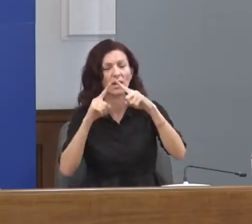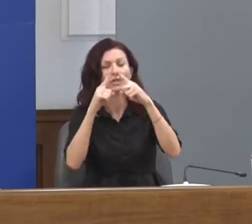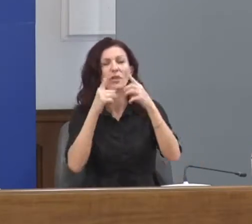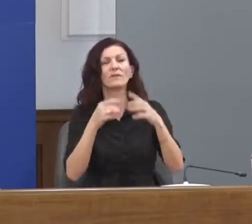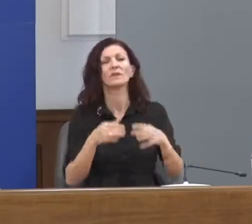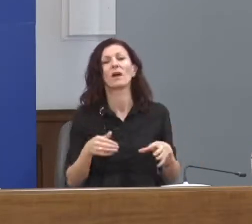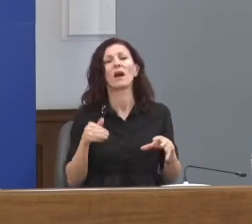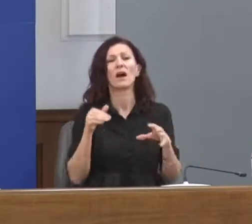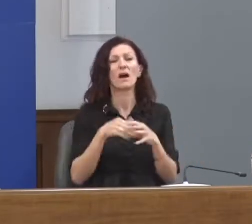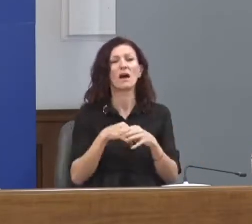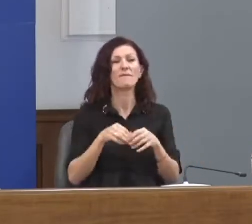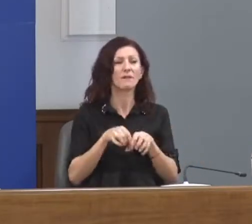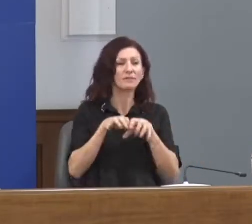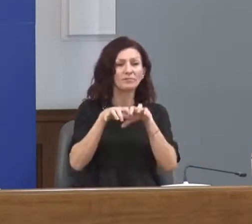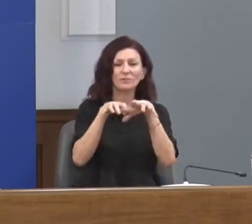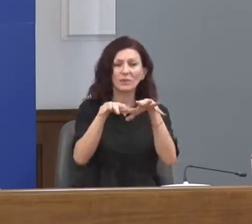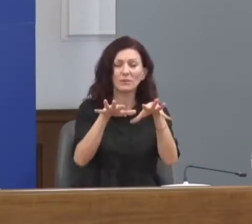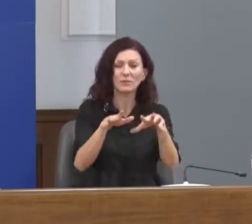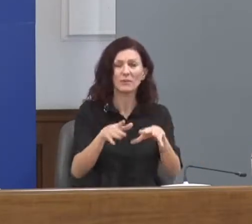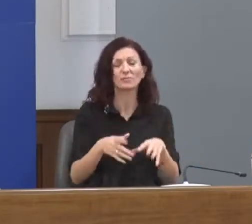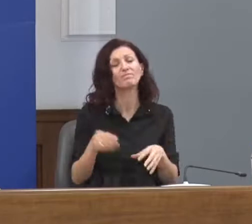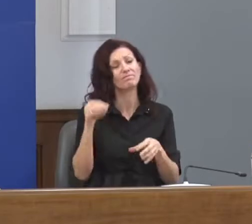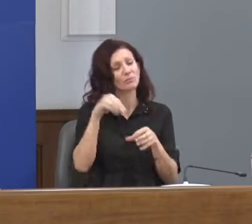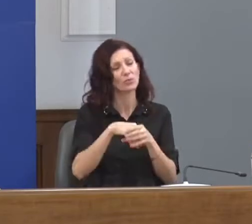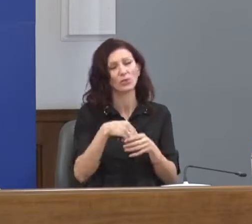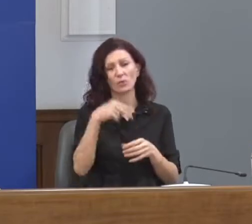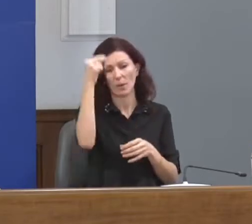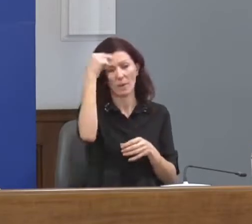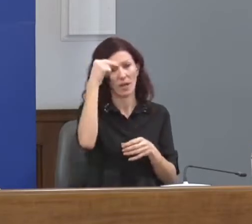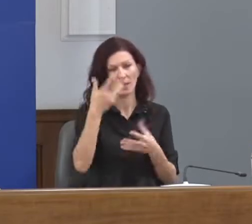интензивността на епидемичното разпространение, включително в България.